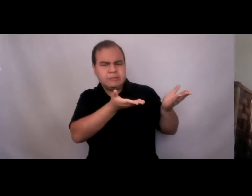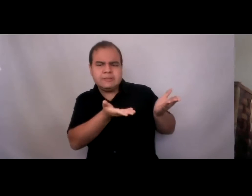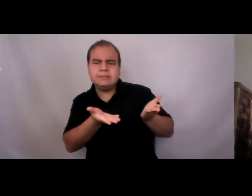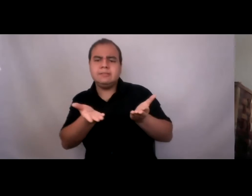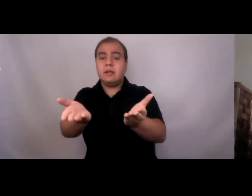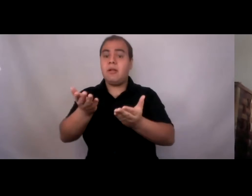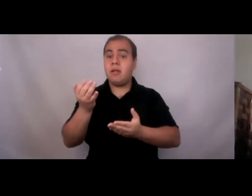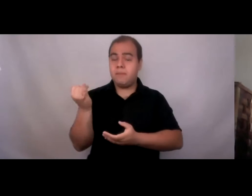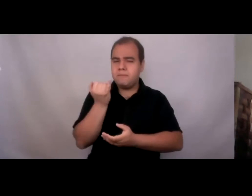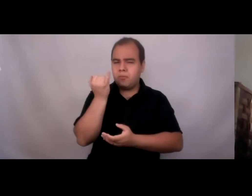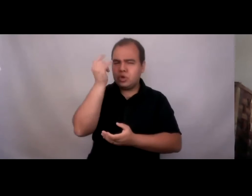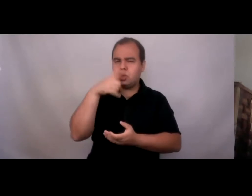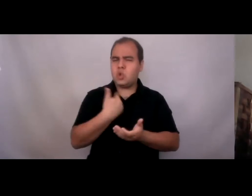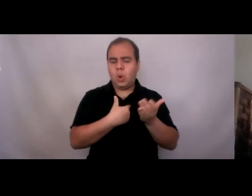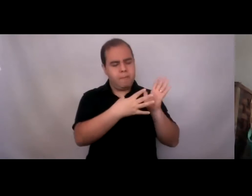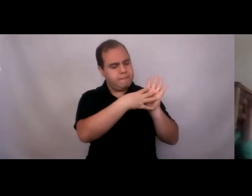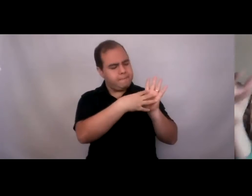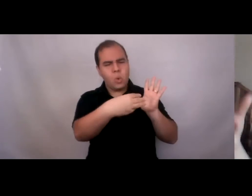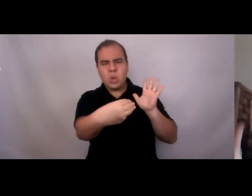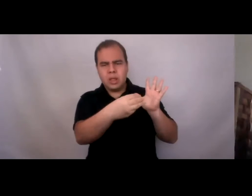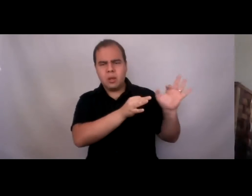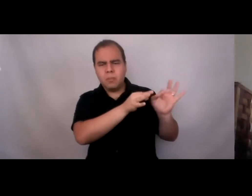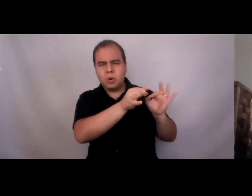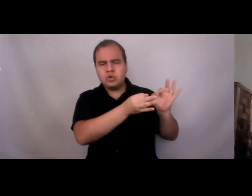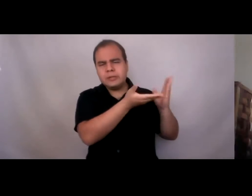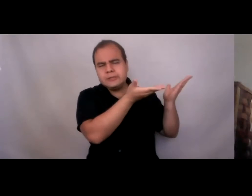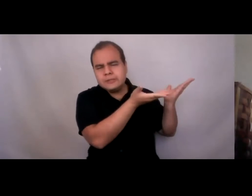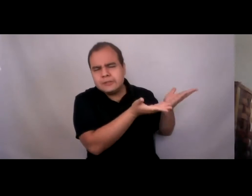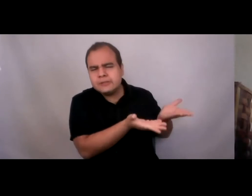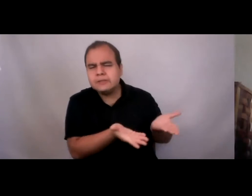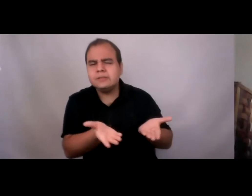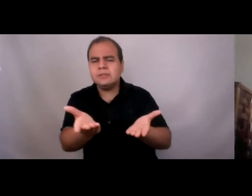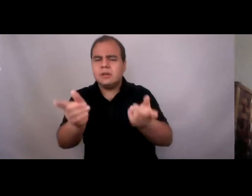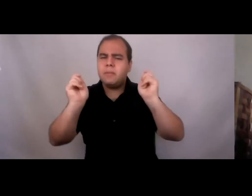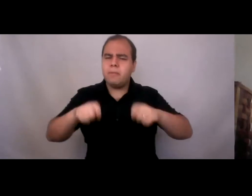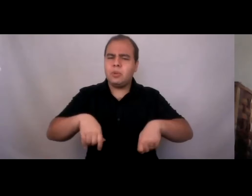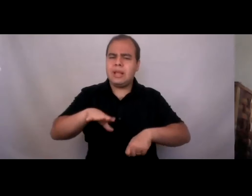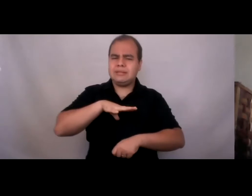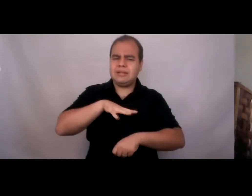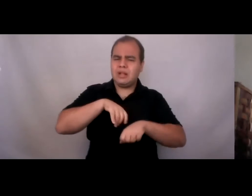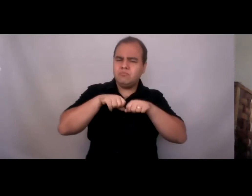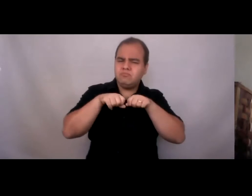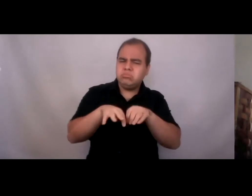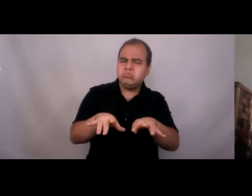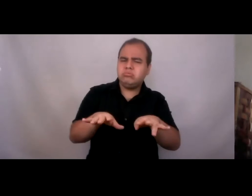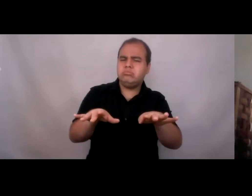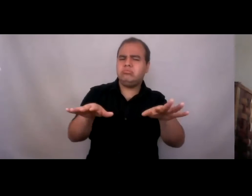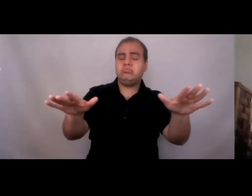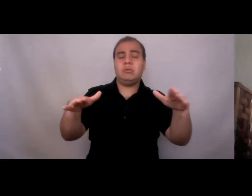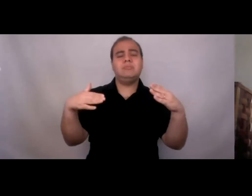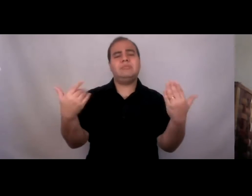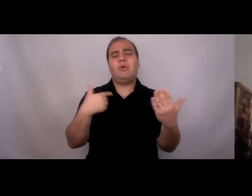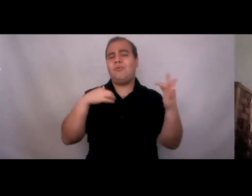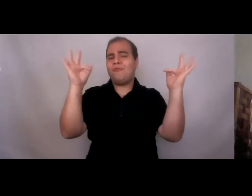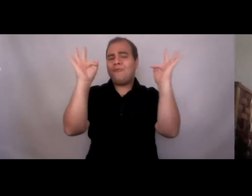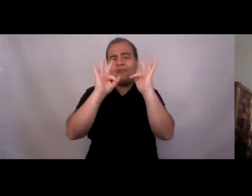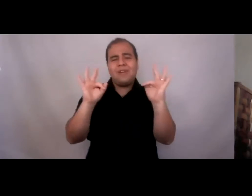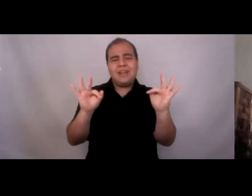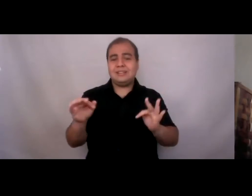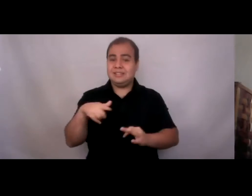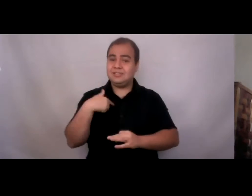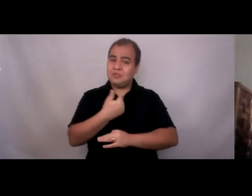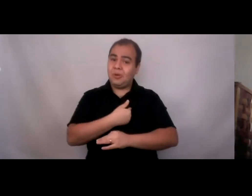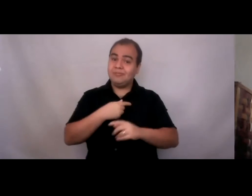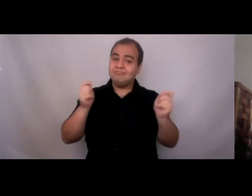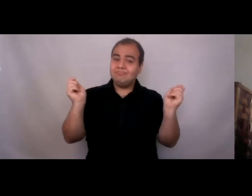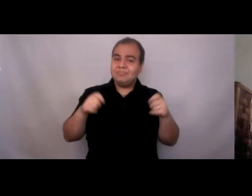criar pilotos, focos de estudo, para depois poder replicar na cidade. Então, eu estou muito feliz da gente poder tomar parte